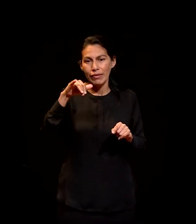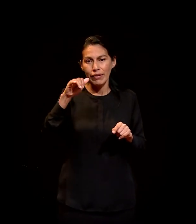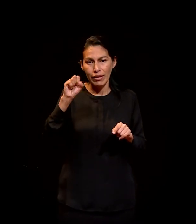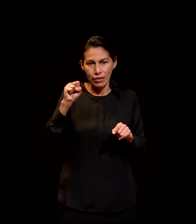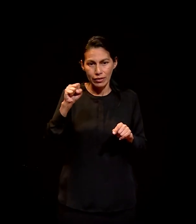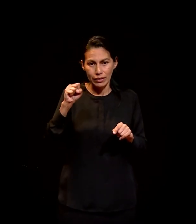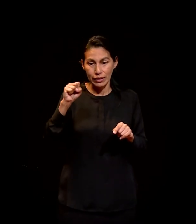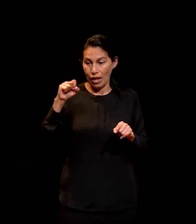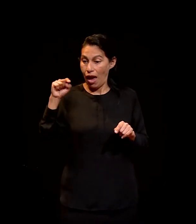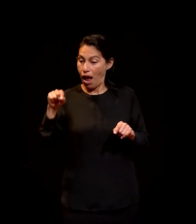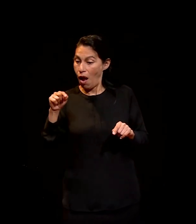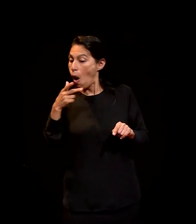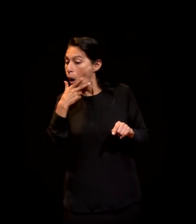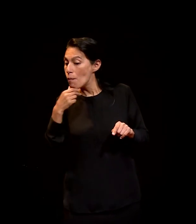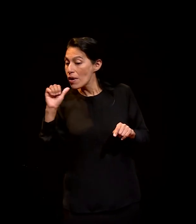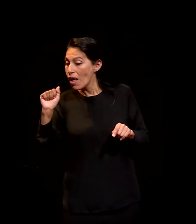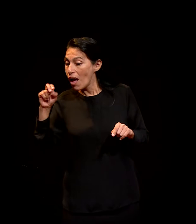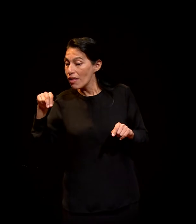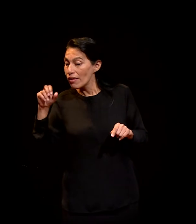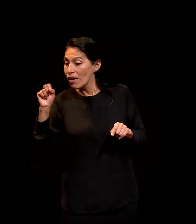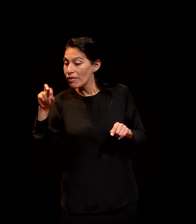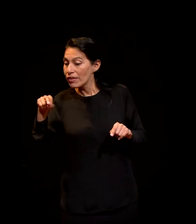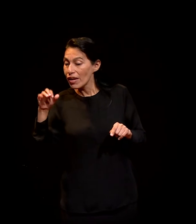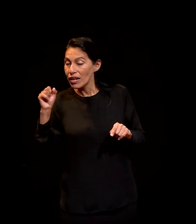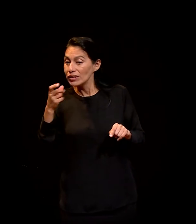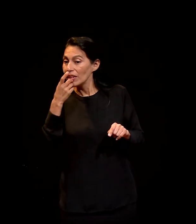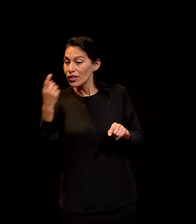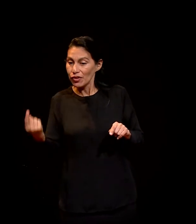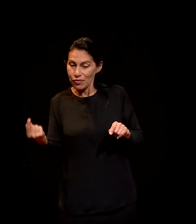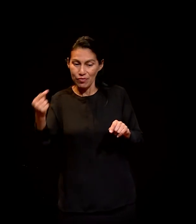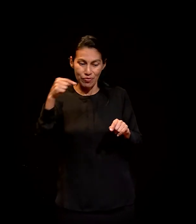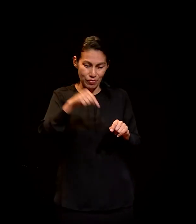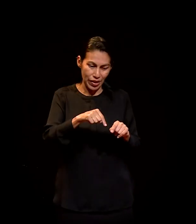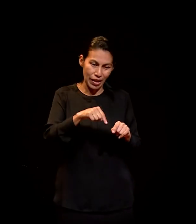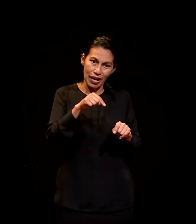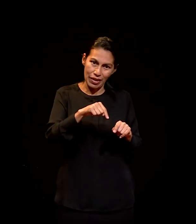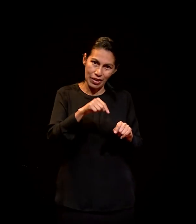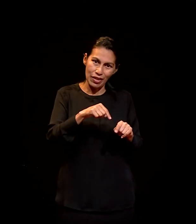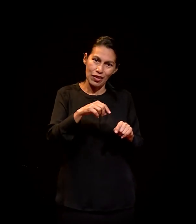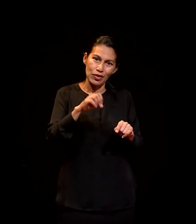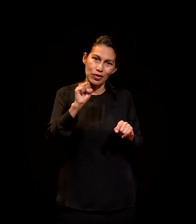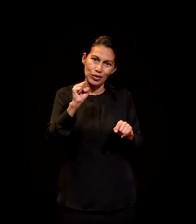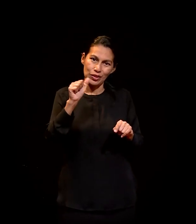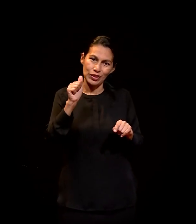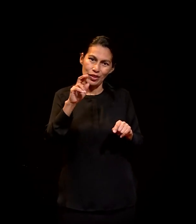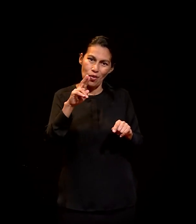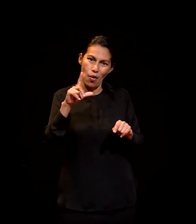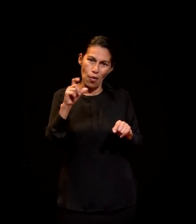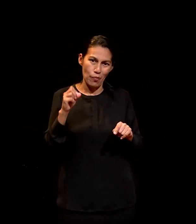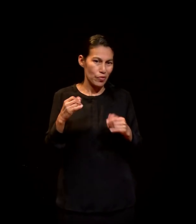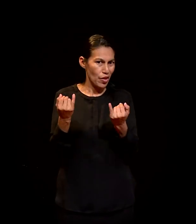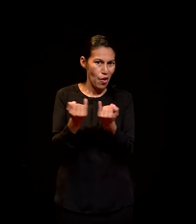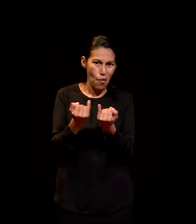los autos ya los chatos conectando con lo mismo hizo con ello y también con pedro notas que